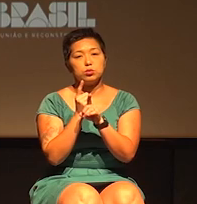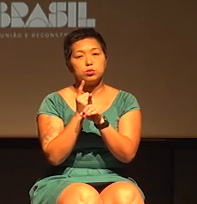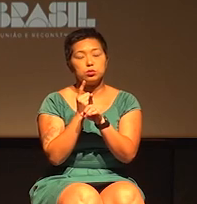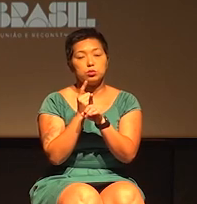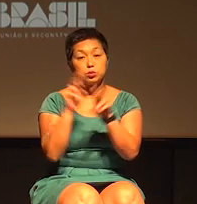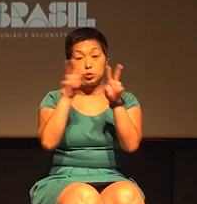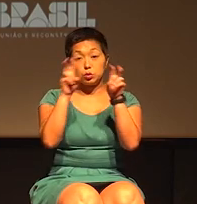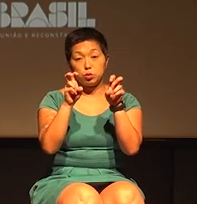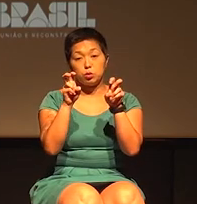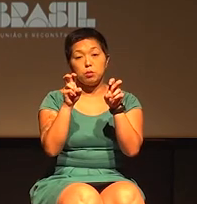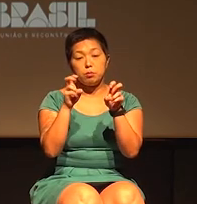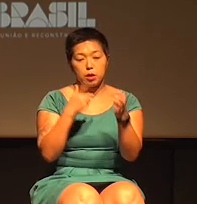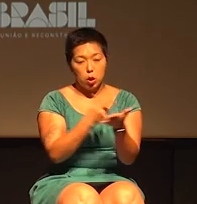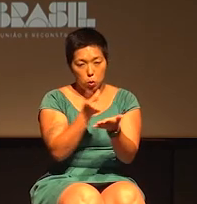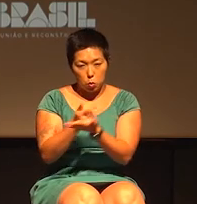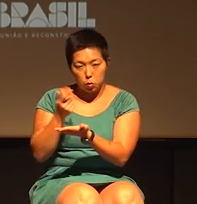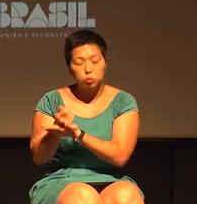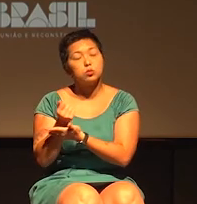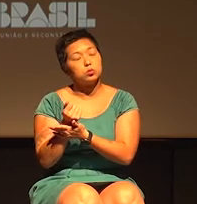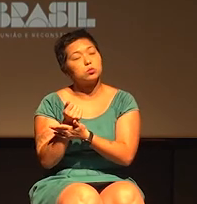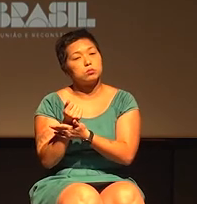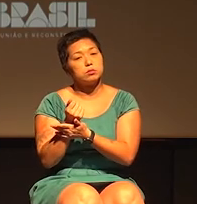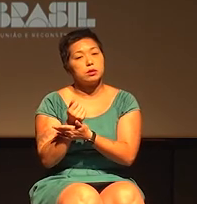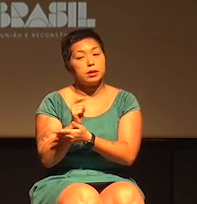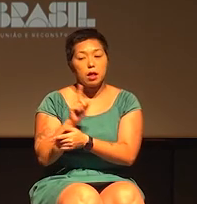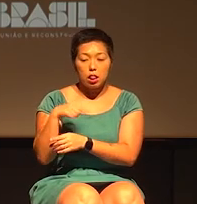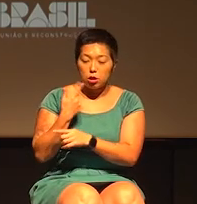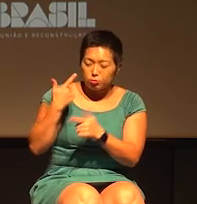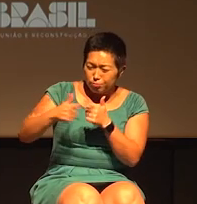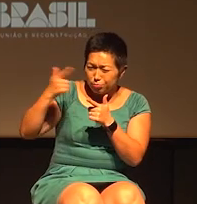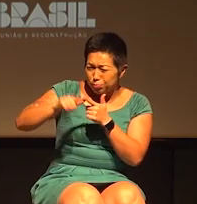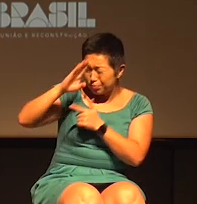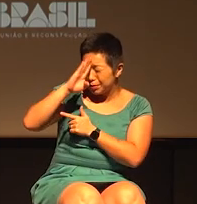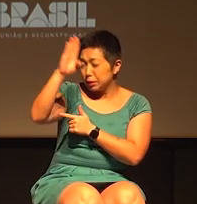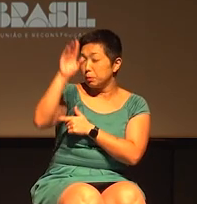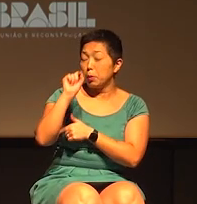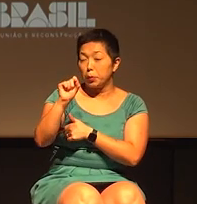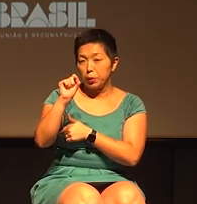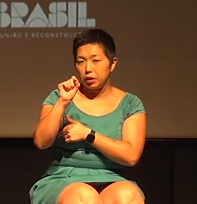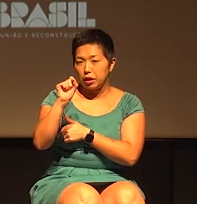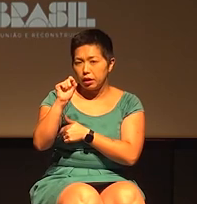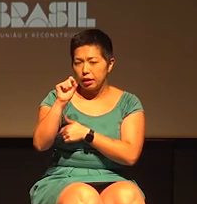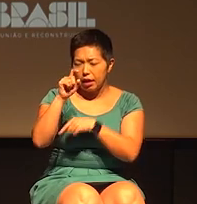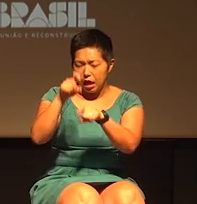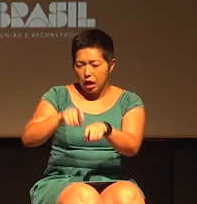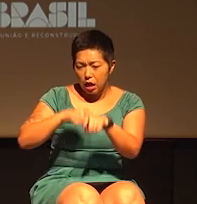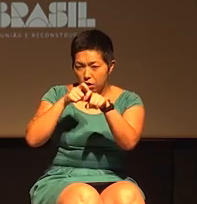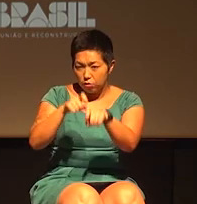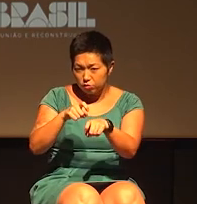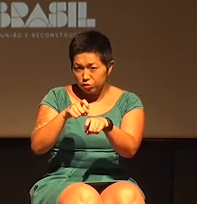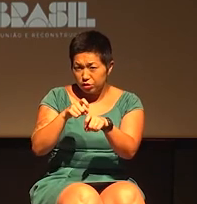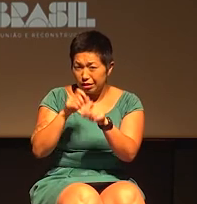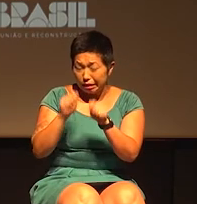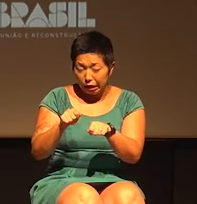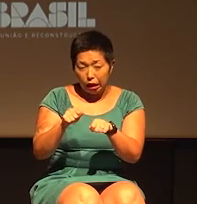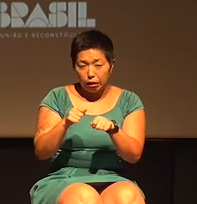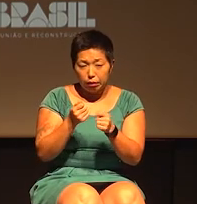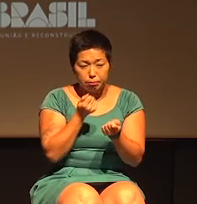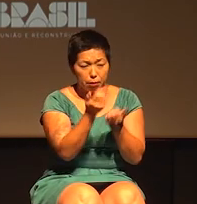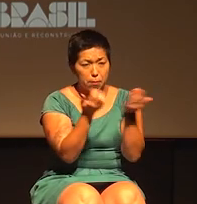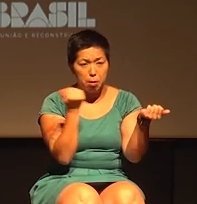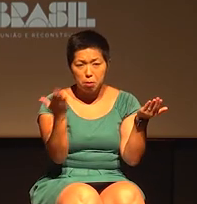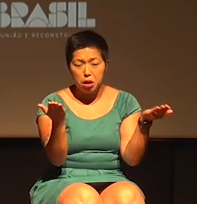sobre consumo né E A grande questão da gente é sobre Será que a ag arcologia pode alimentar o mundo m